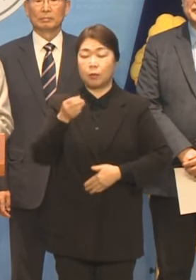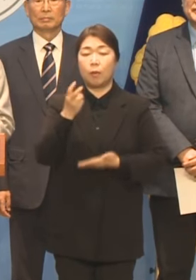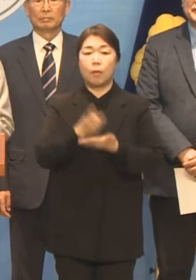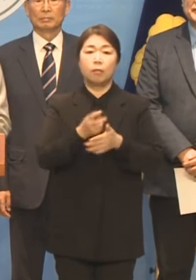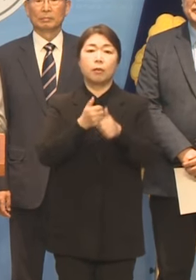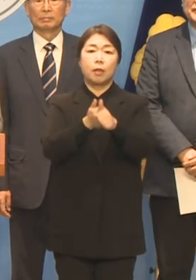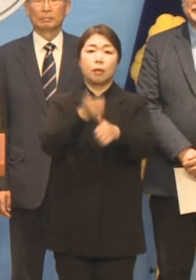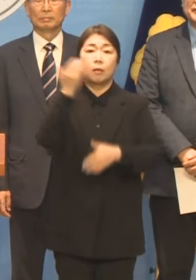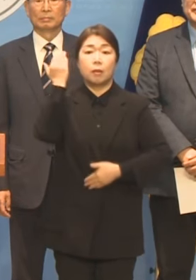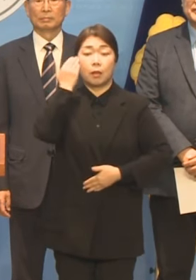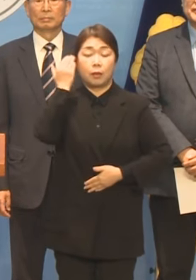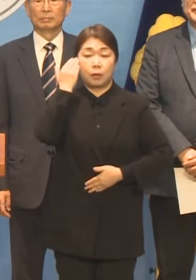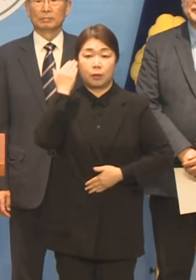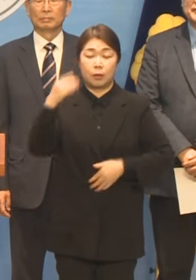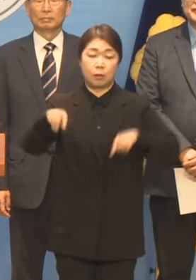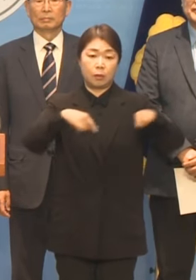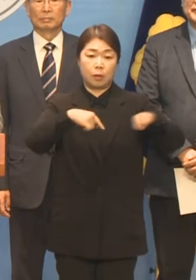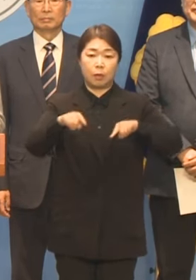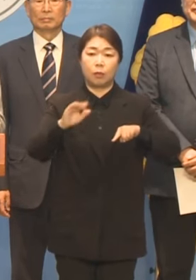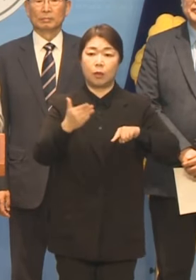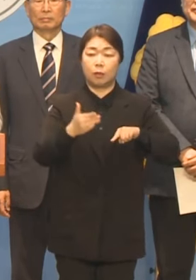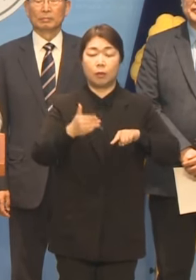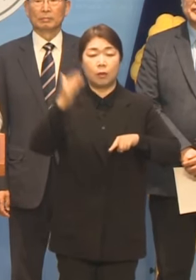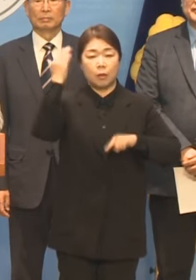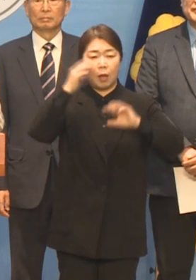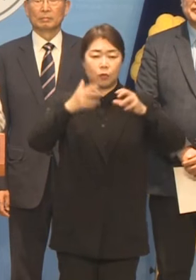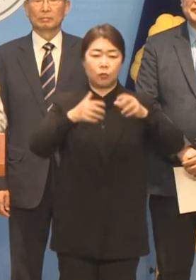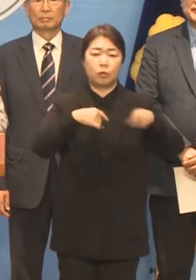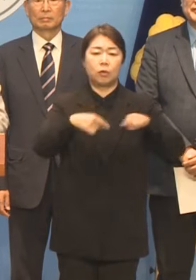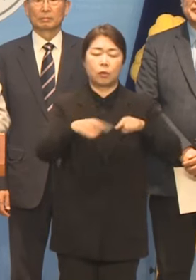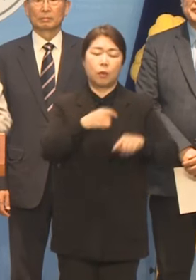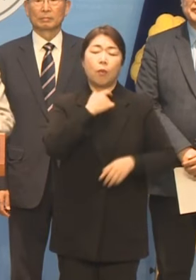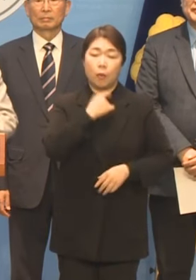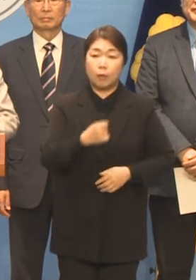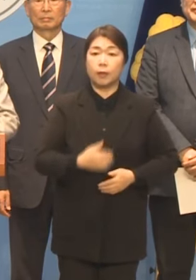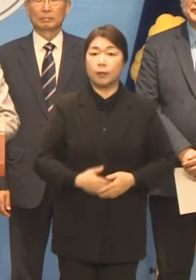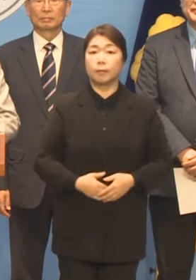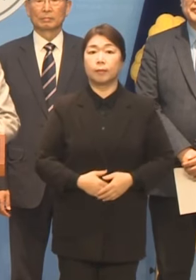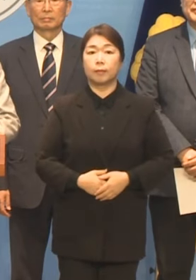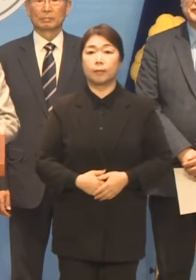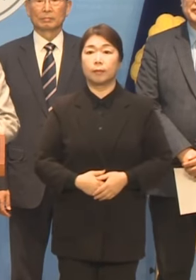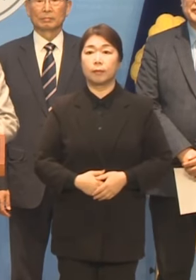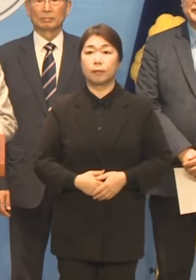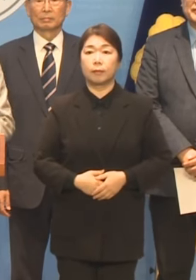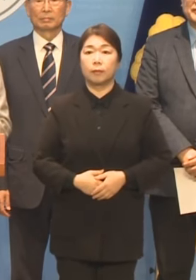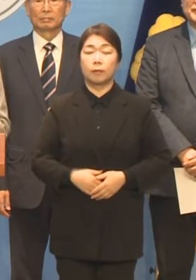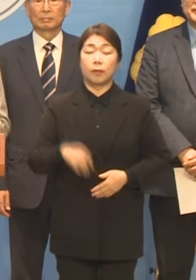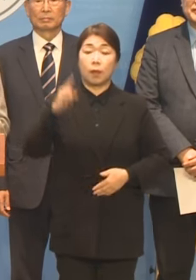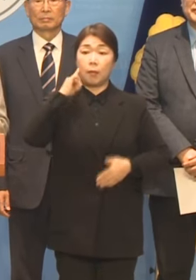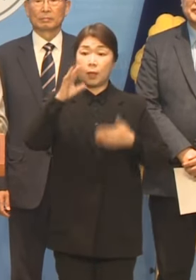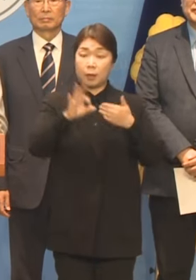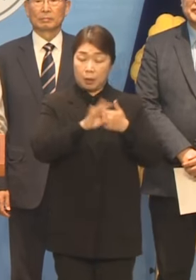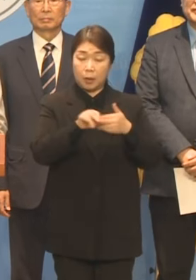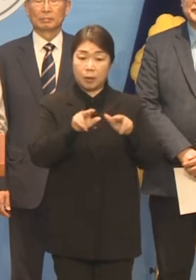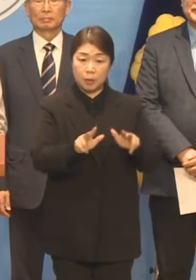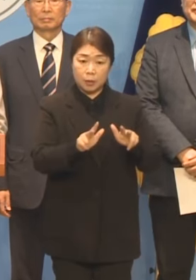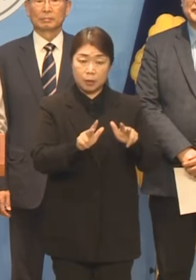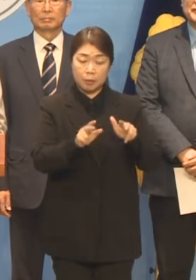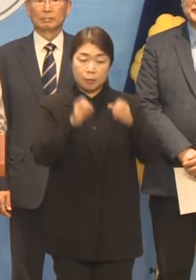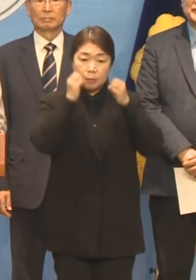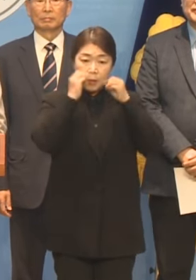상식이 지배 하는 한국 정치를 꿈꿉니다 그런 만약에 이게